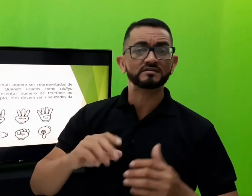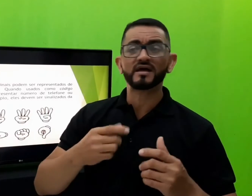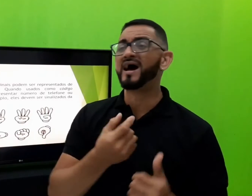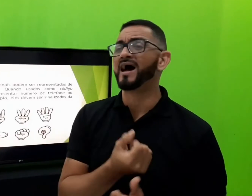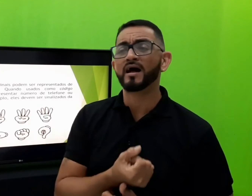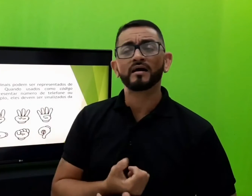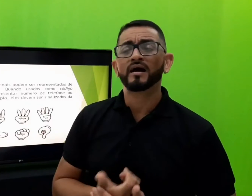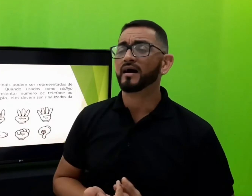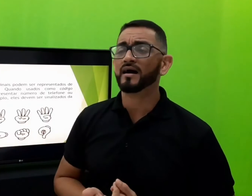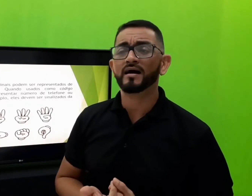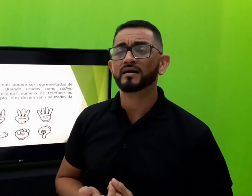3.